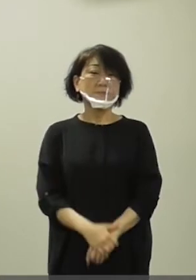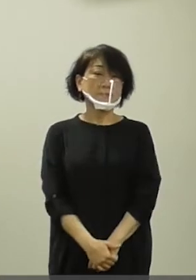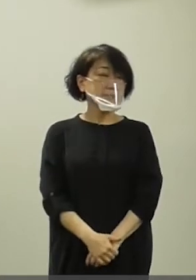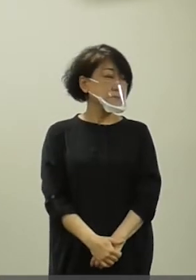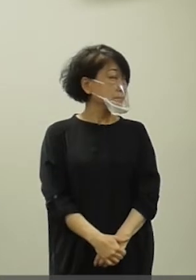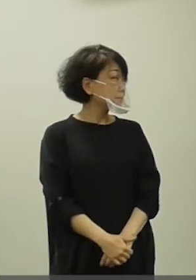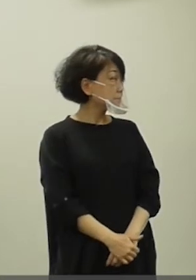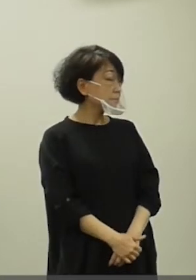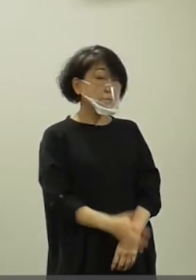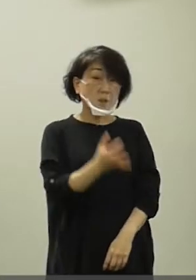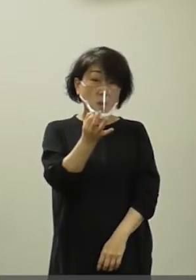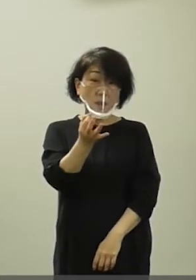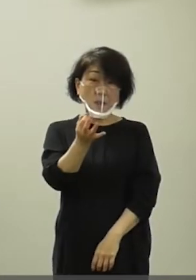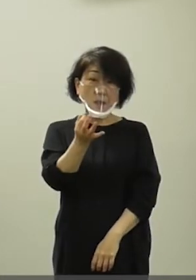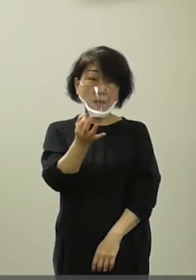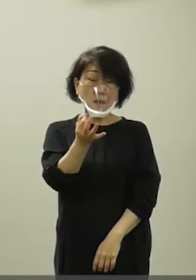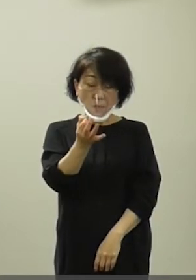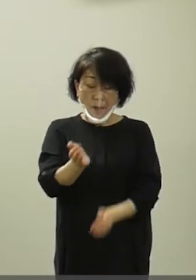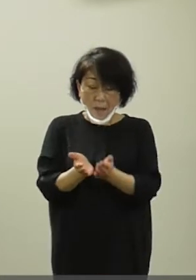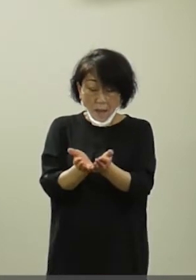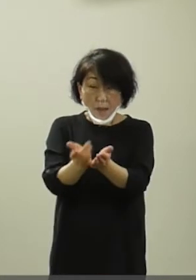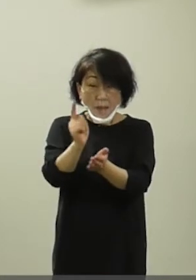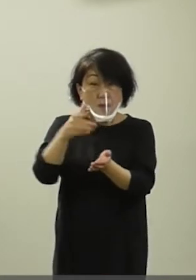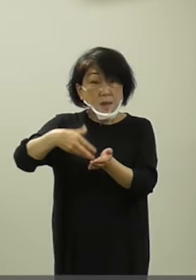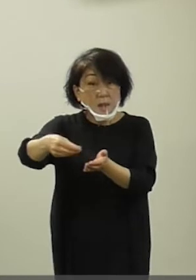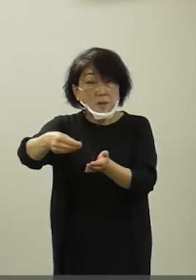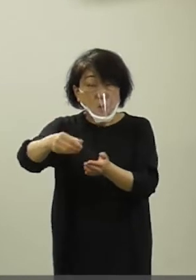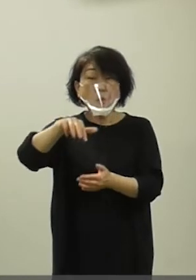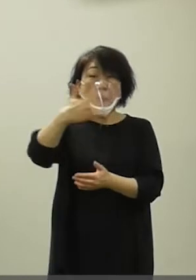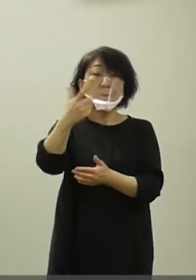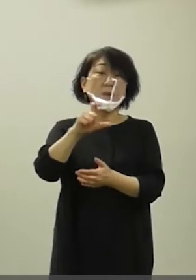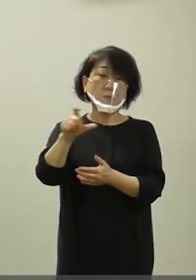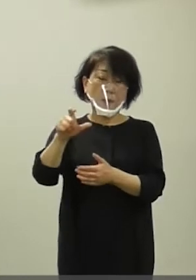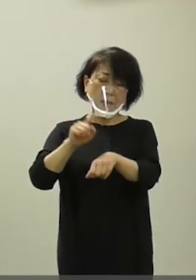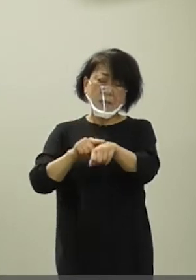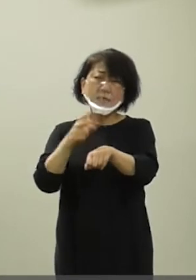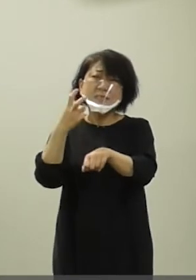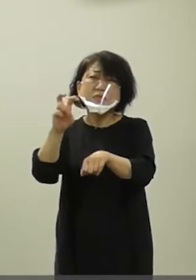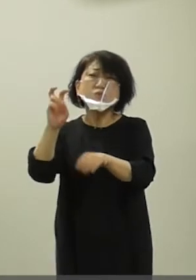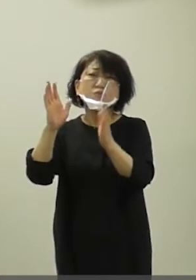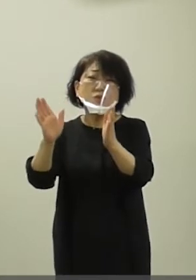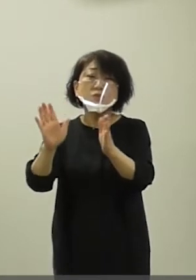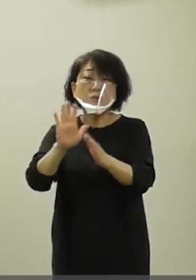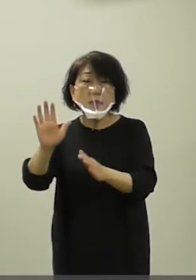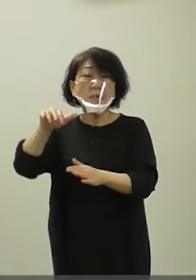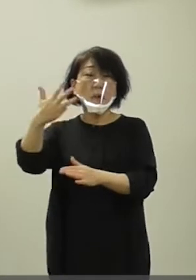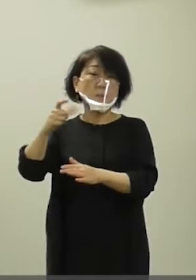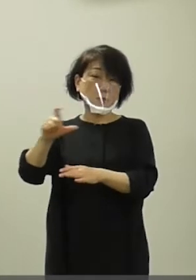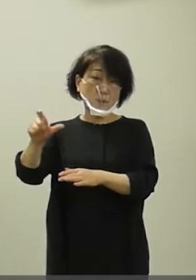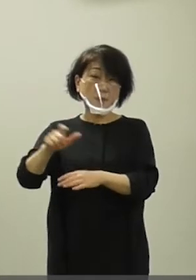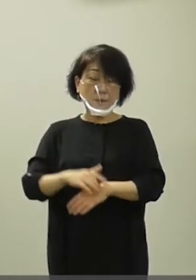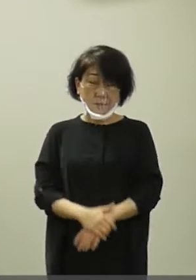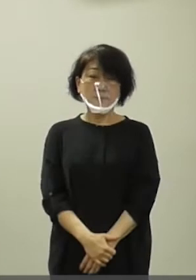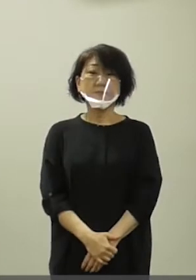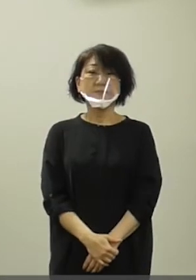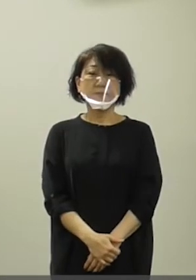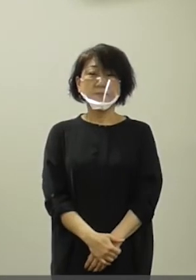まで料金そう当たり800円2夫婦でございます